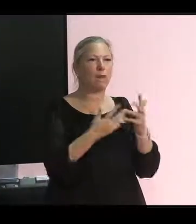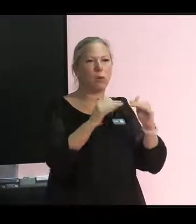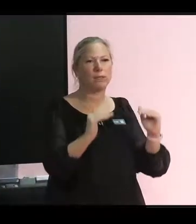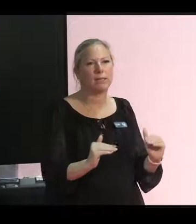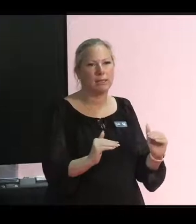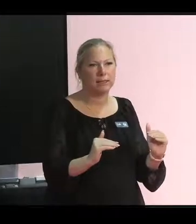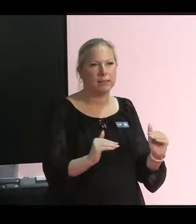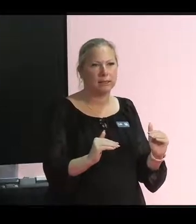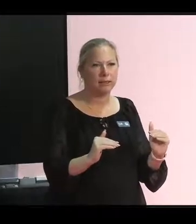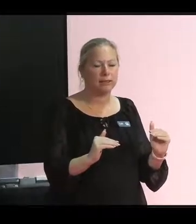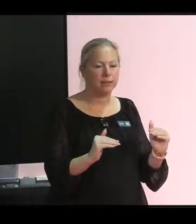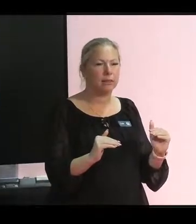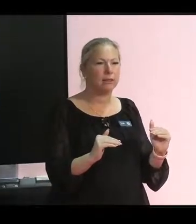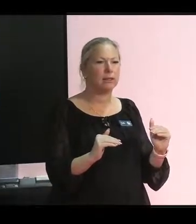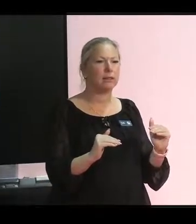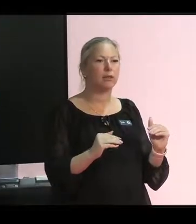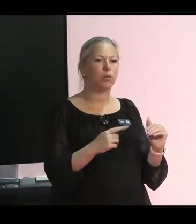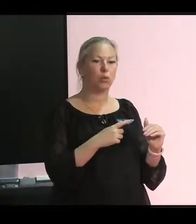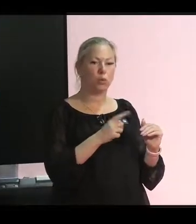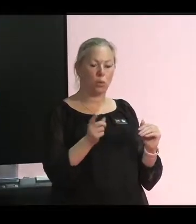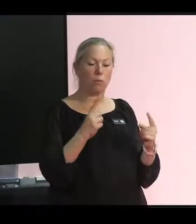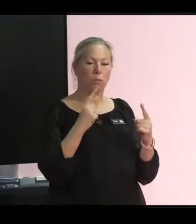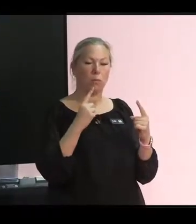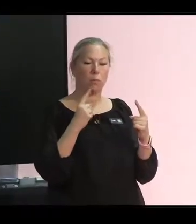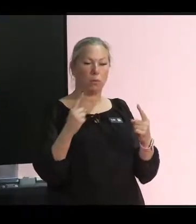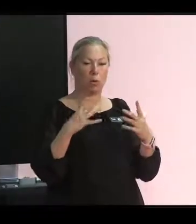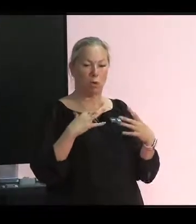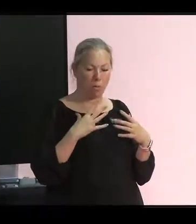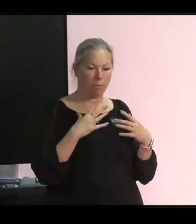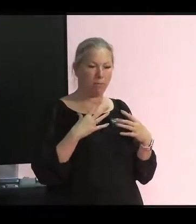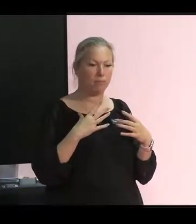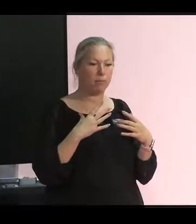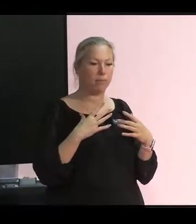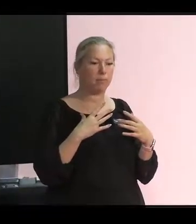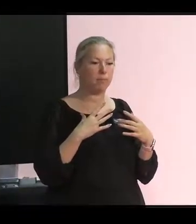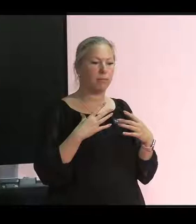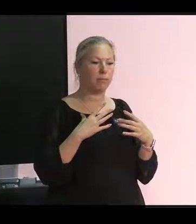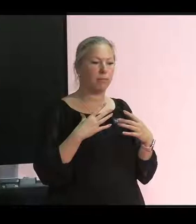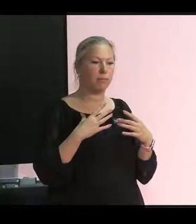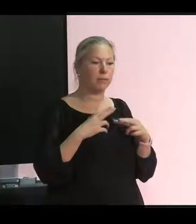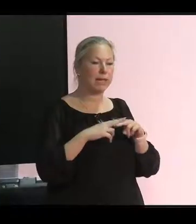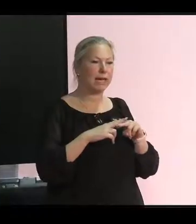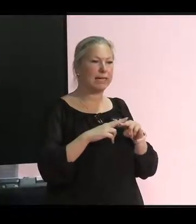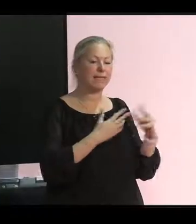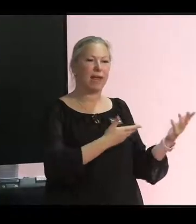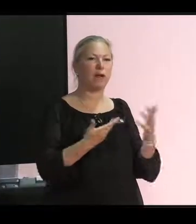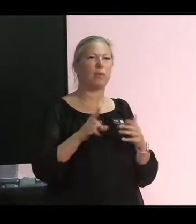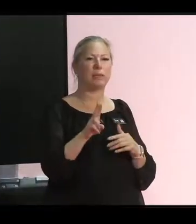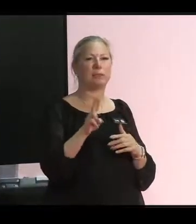och de berättade för mig att det här med att känna sig välkommen är så otroligt